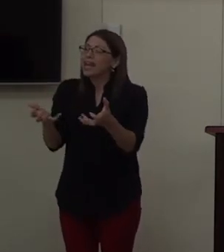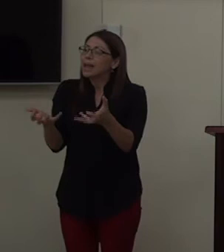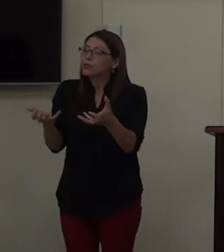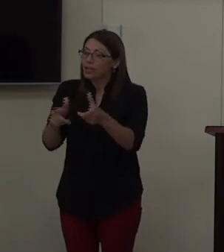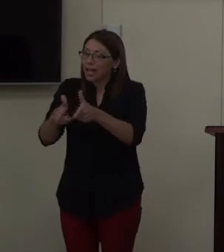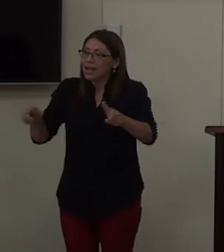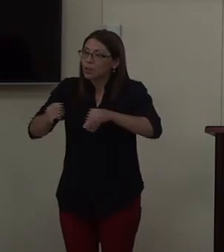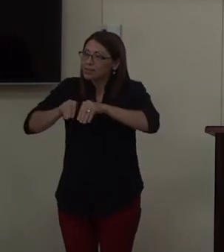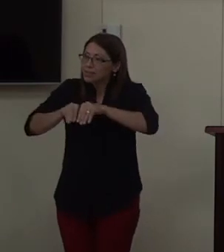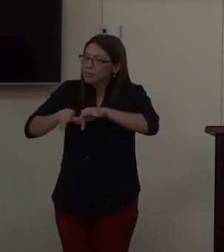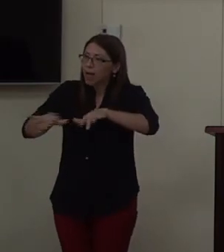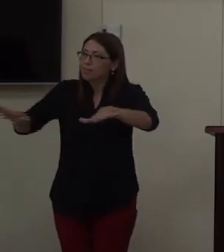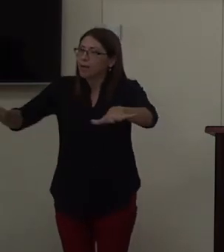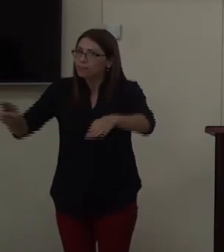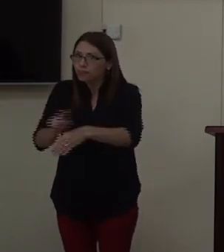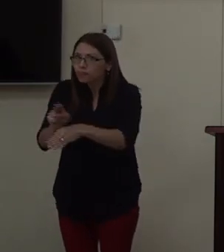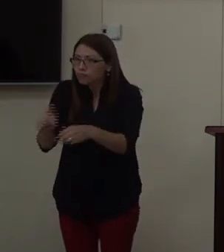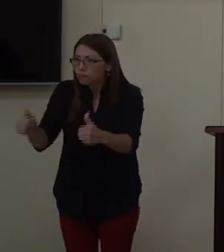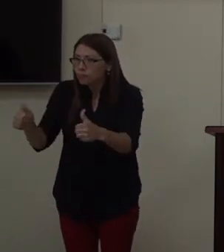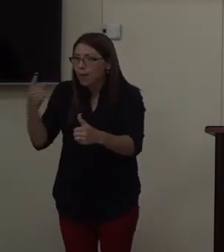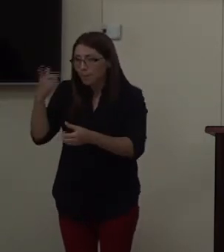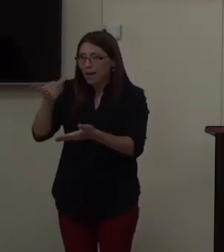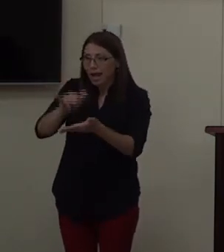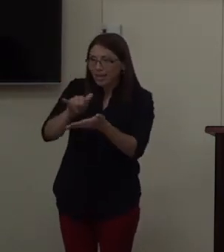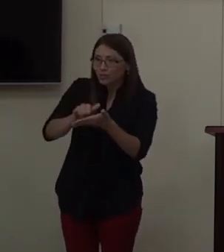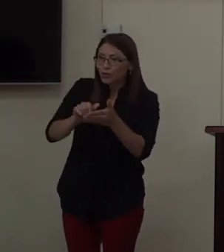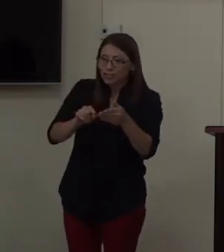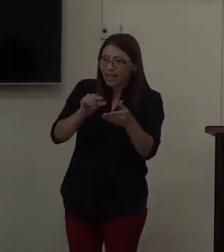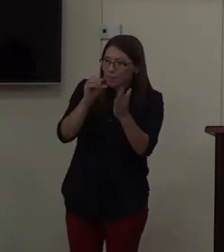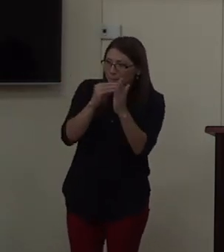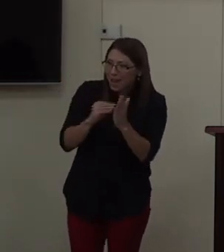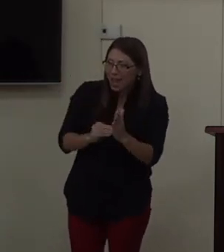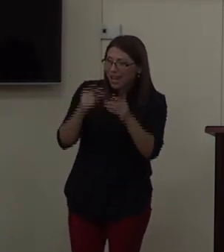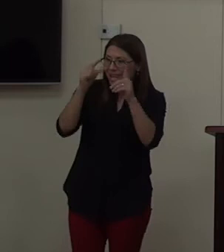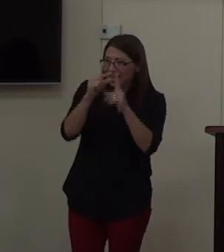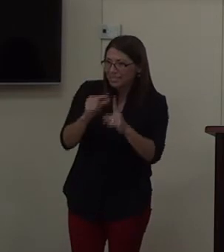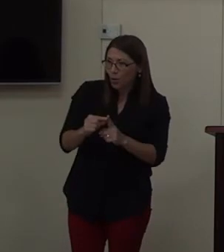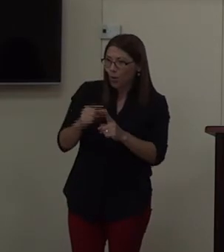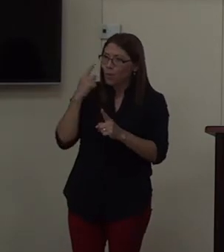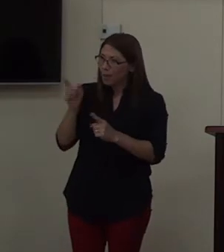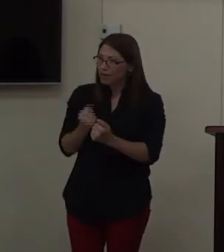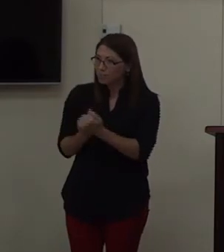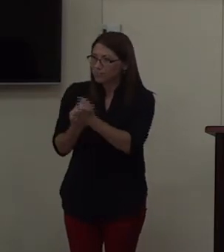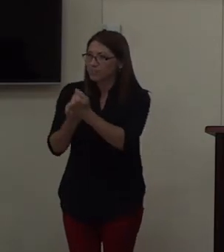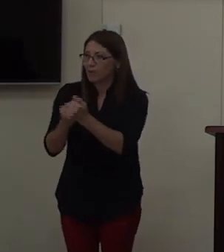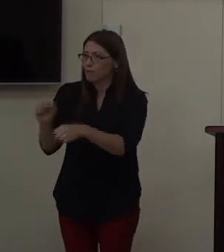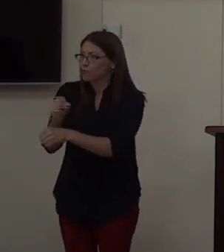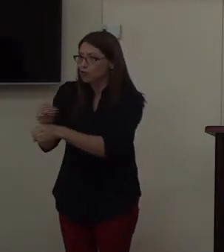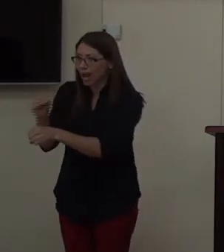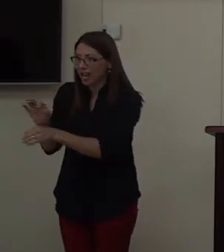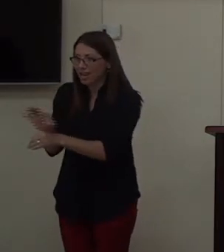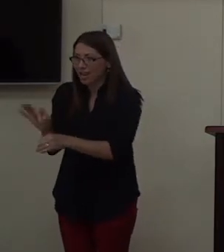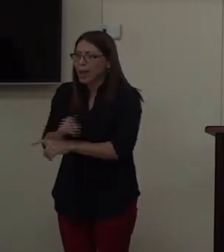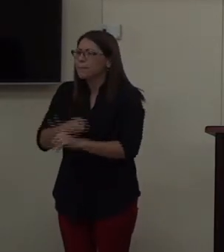expanda funcionalmente, ¿verdad? Para eso se crea el léxico, para la expansión funcional. Pero, ¿por qué tendría el bilingüe,